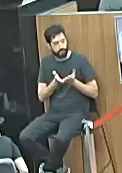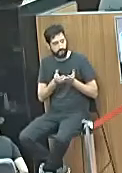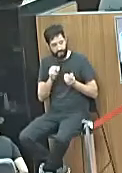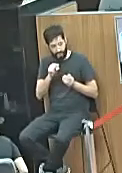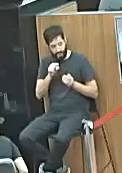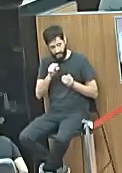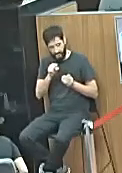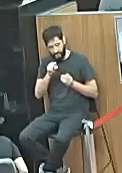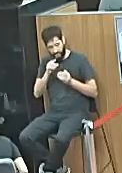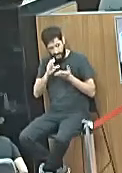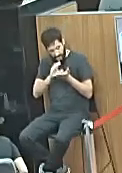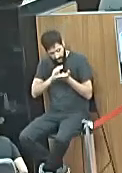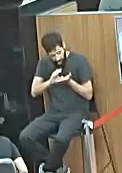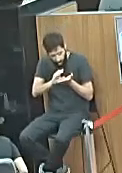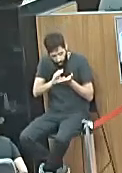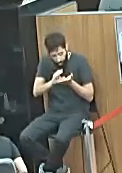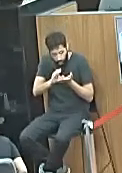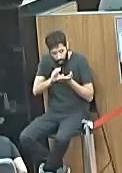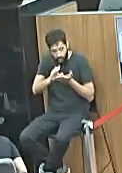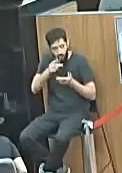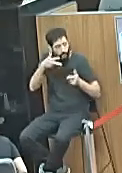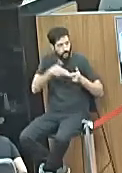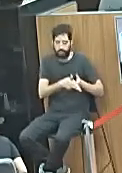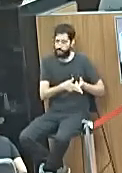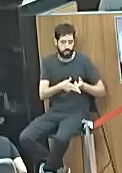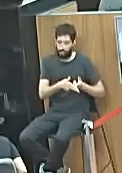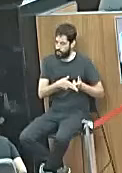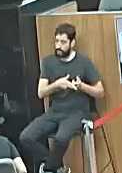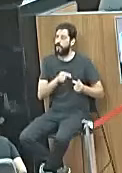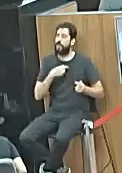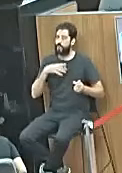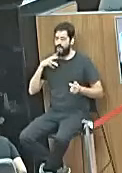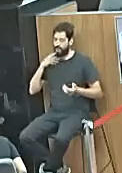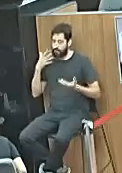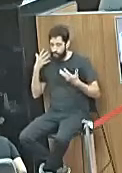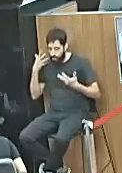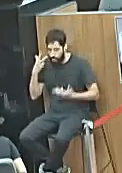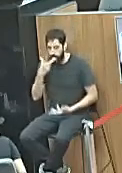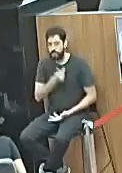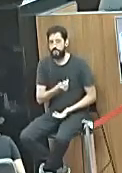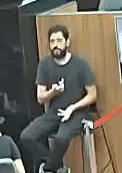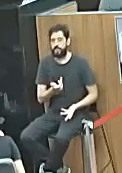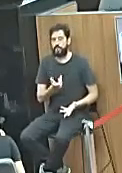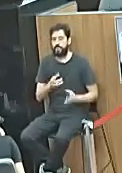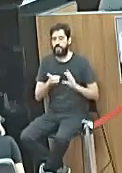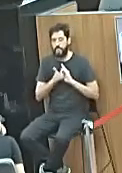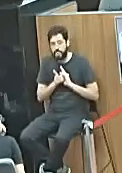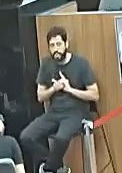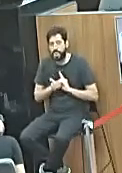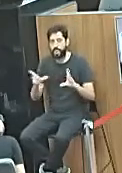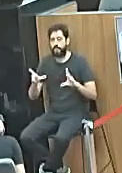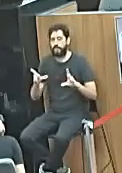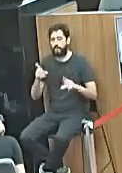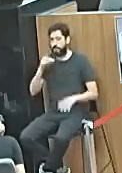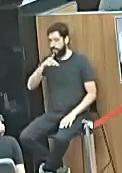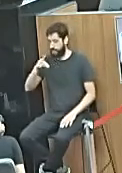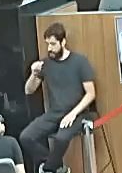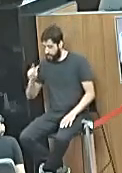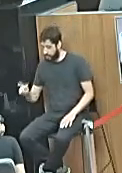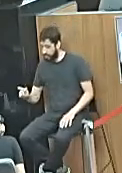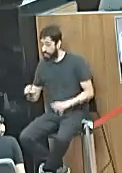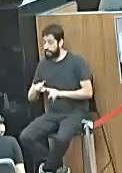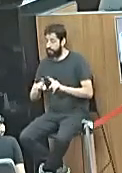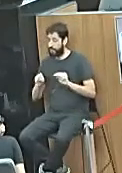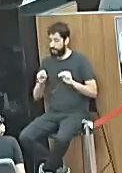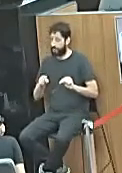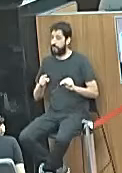contingenciado porque eu acho que é muito bacana muito bonito muito democrático o ppa g mas